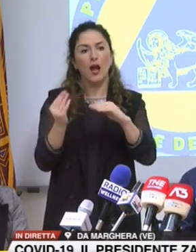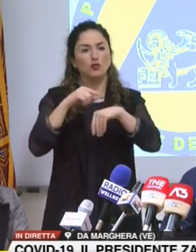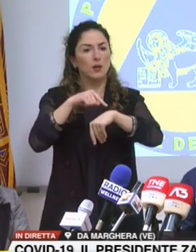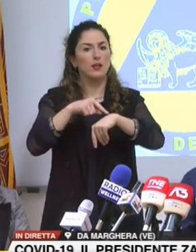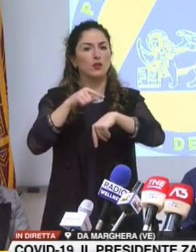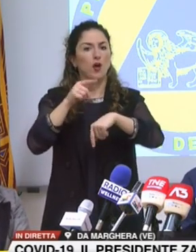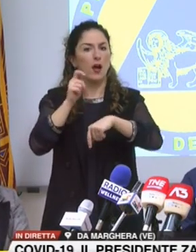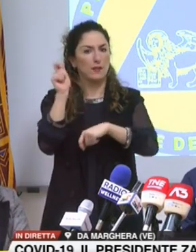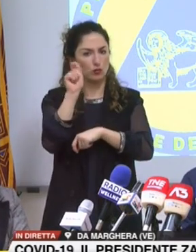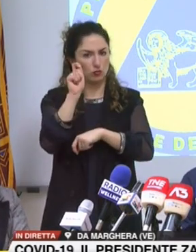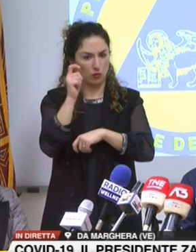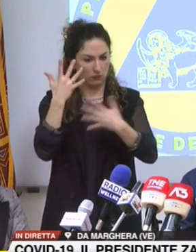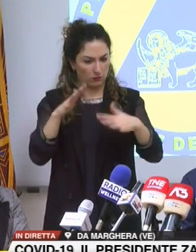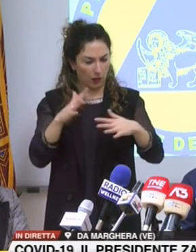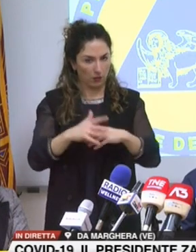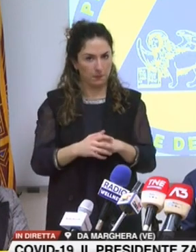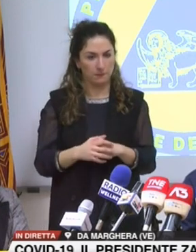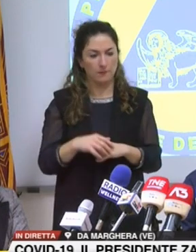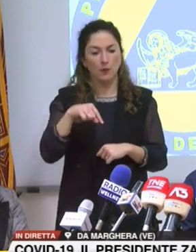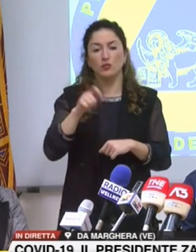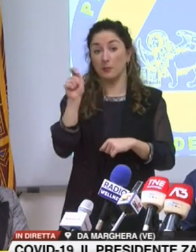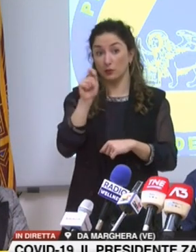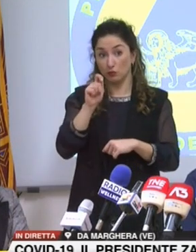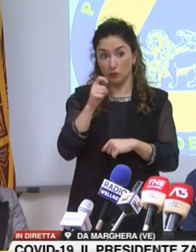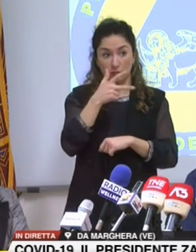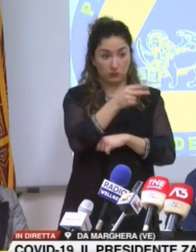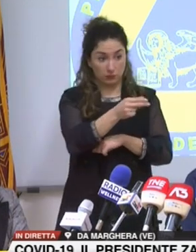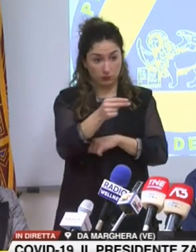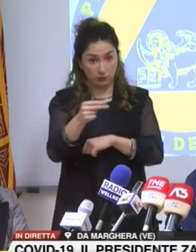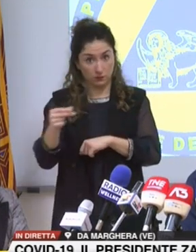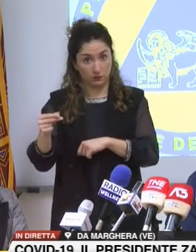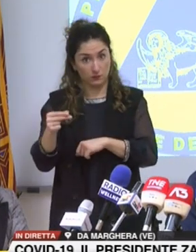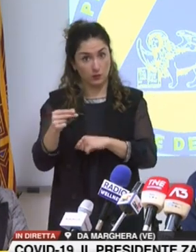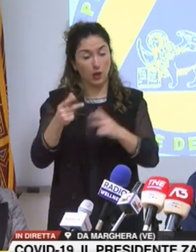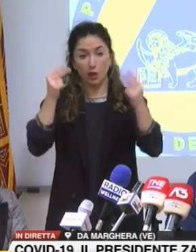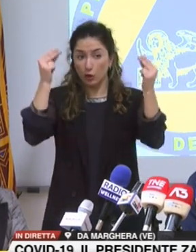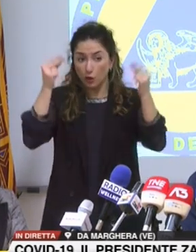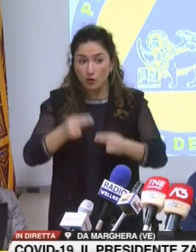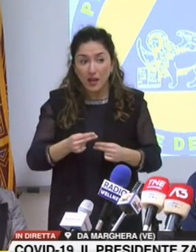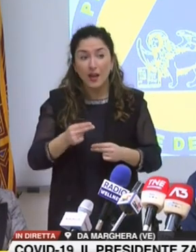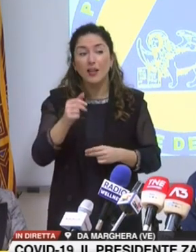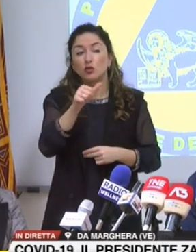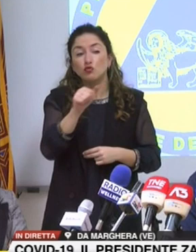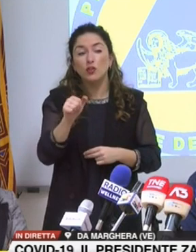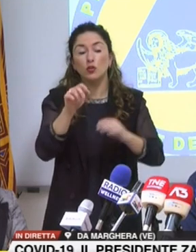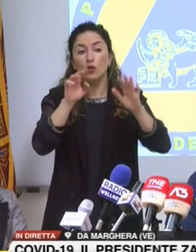Quindi noi ad oggi alle 12 abbiamo somministrato in totale di dosi numero